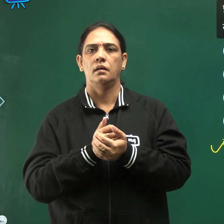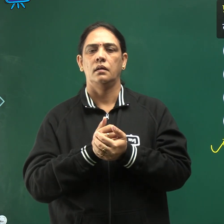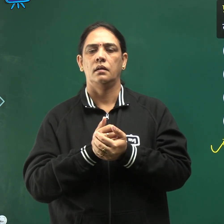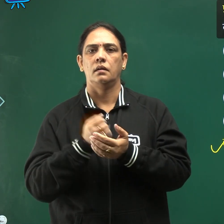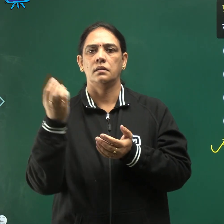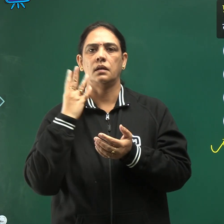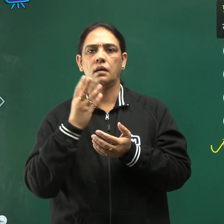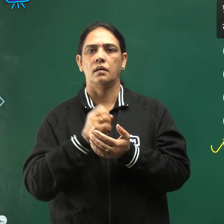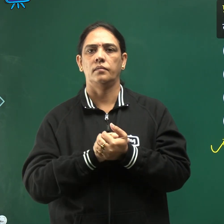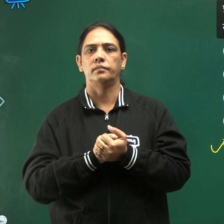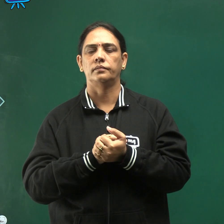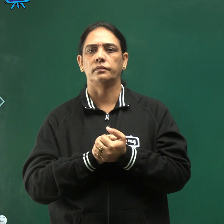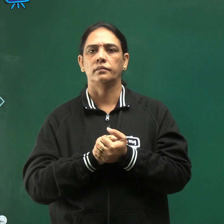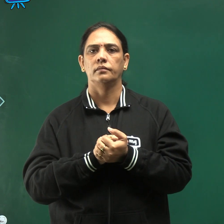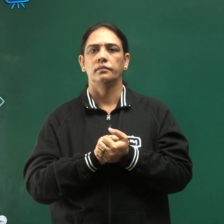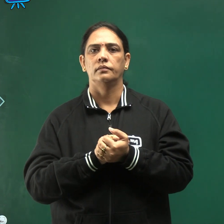संख्या